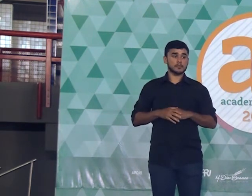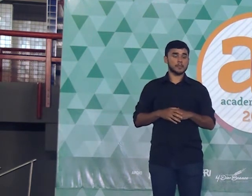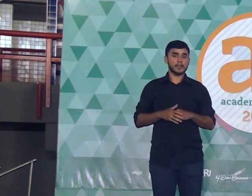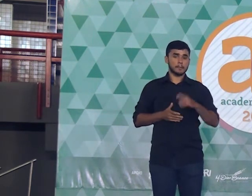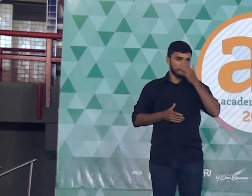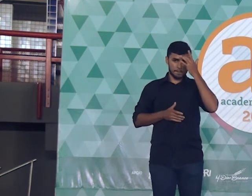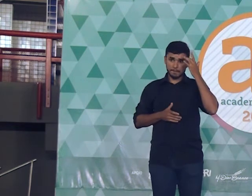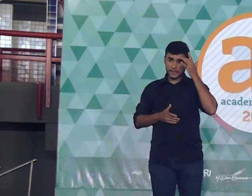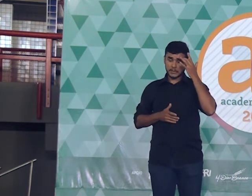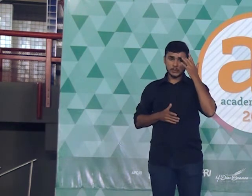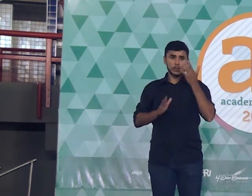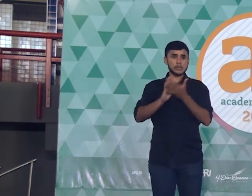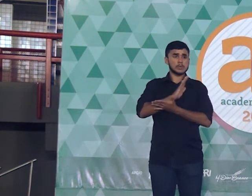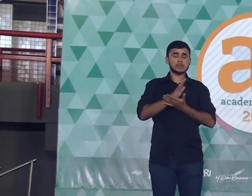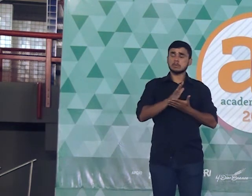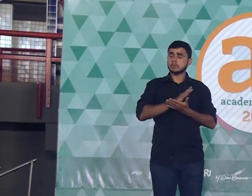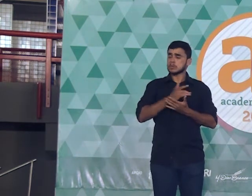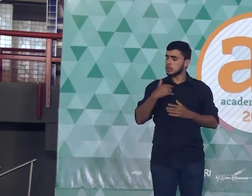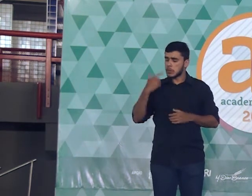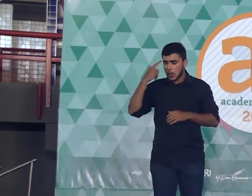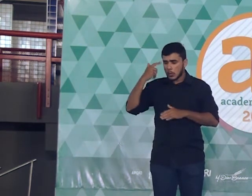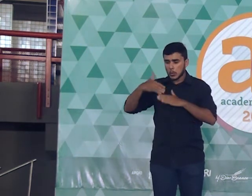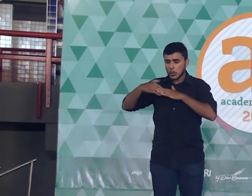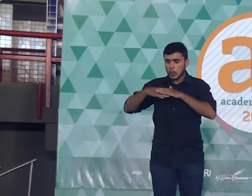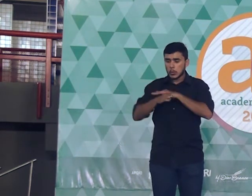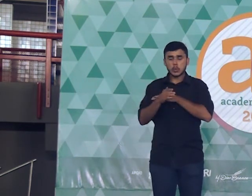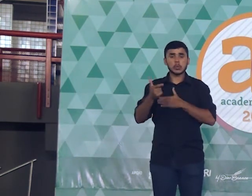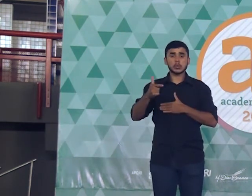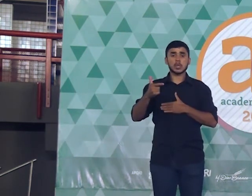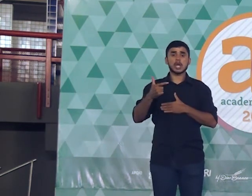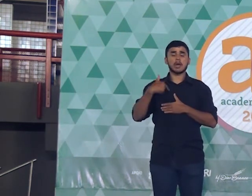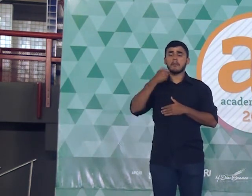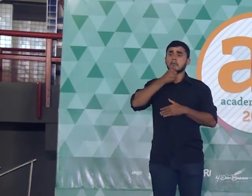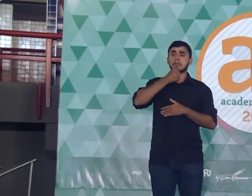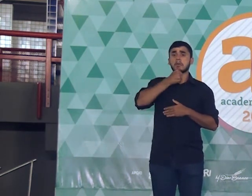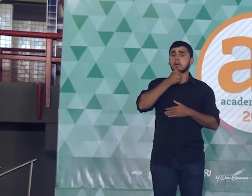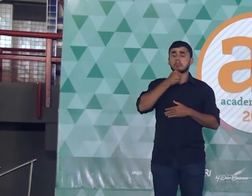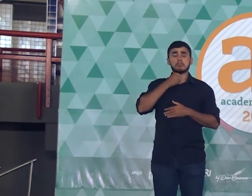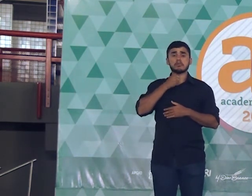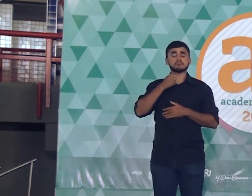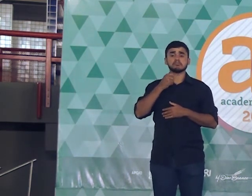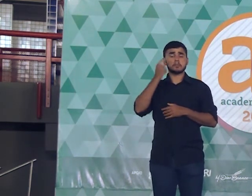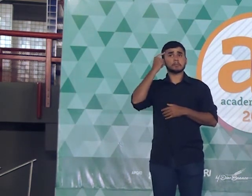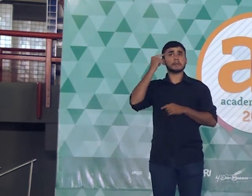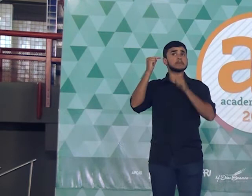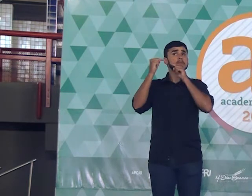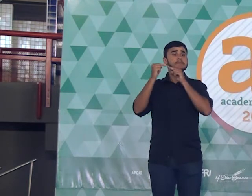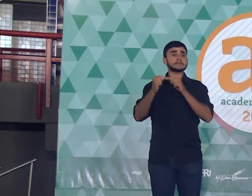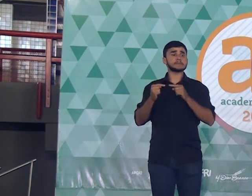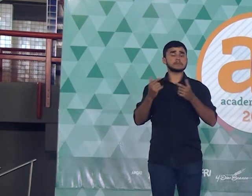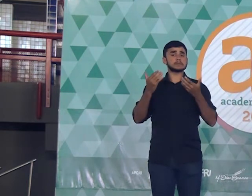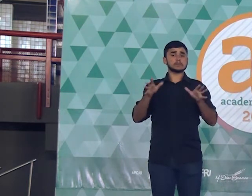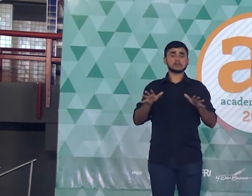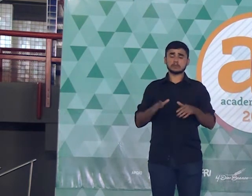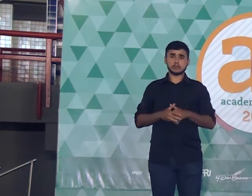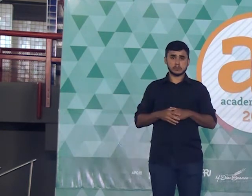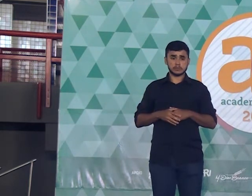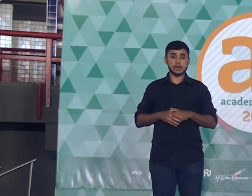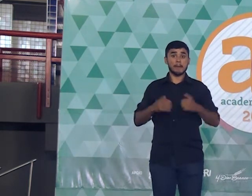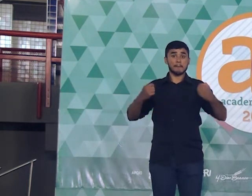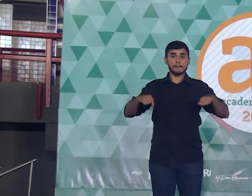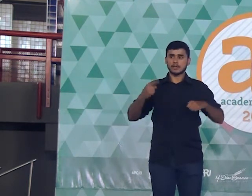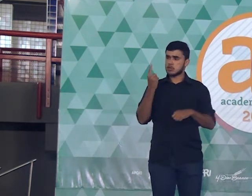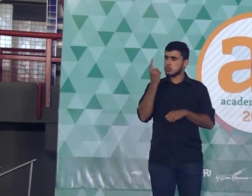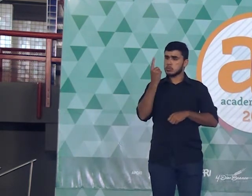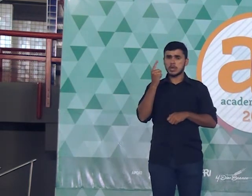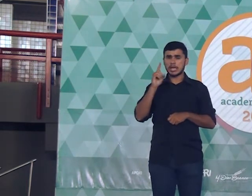ditas normais não têm esse tempo de permanência normal. E aí o que é que acontece? Ele precisa desse